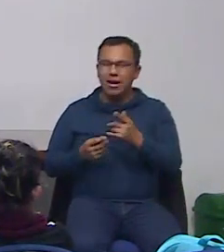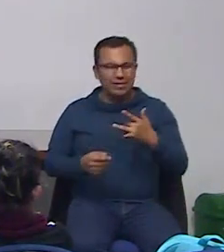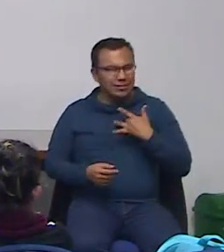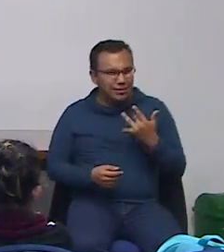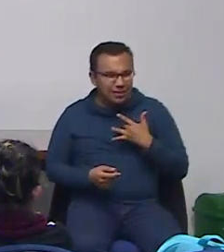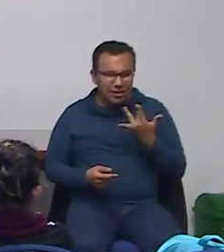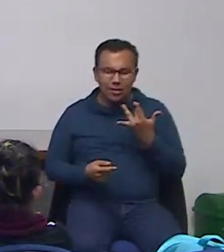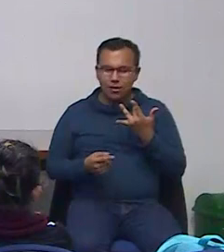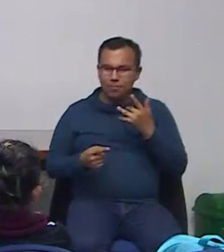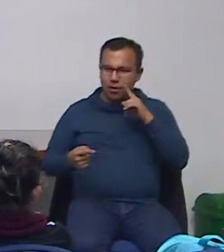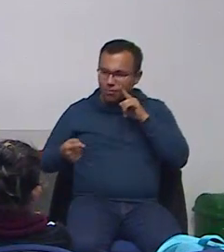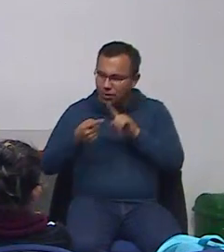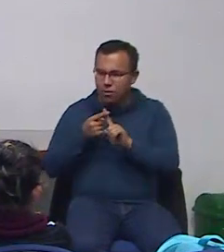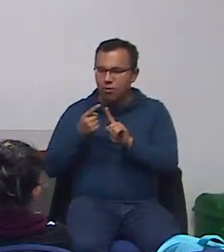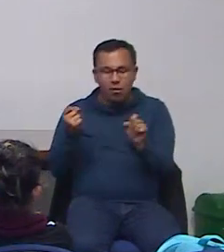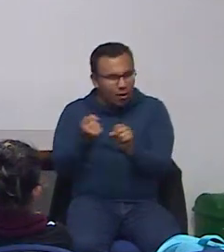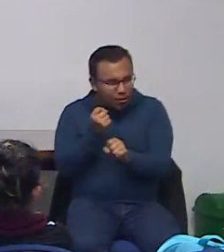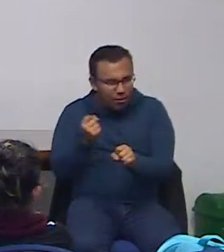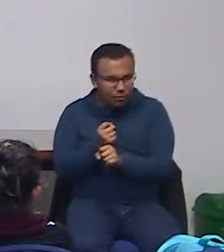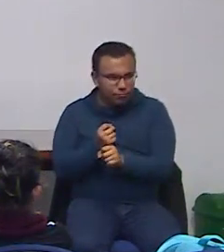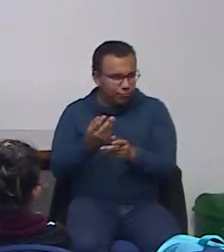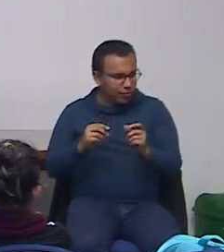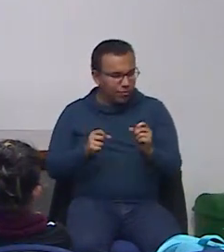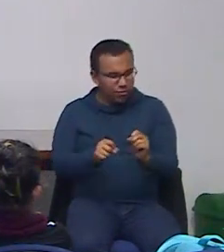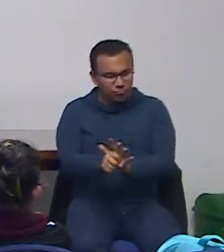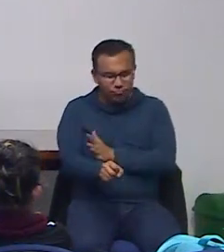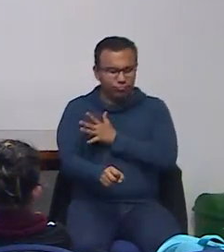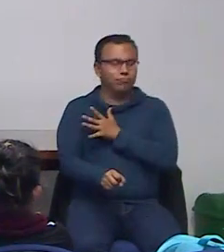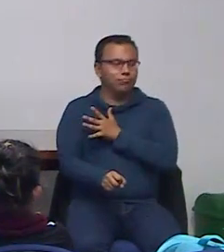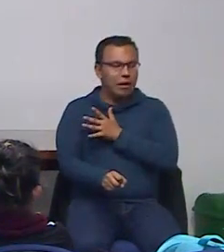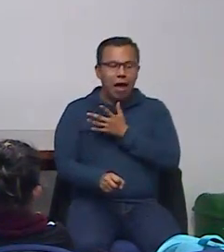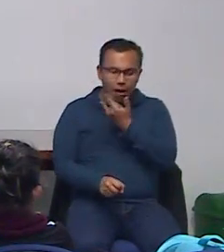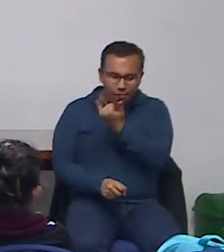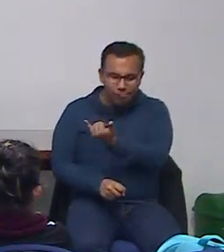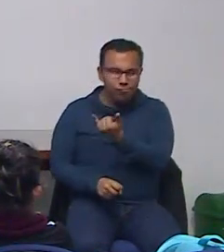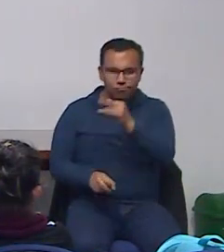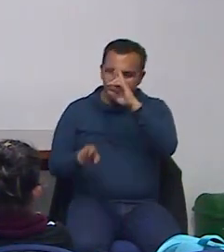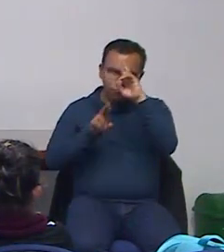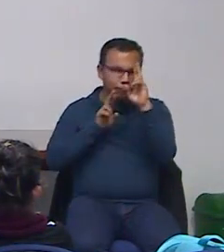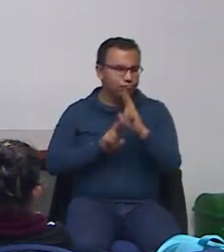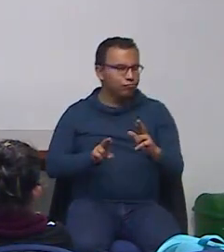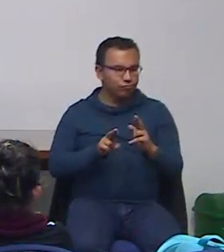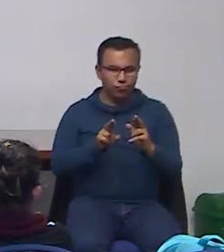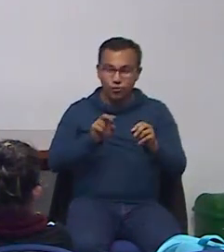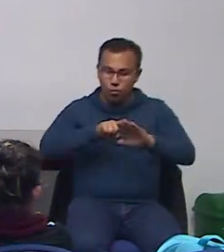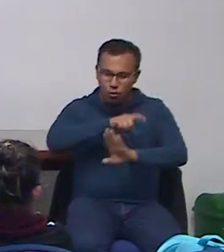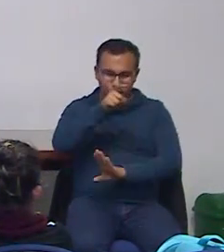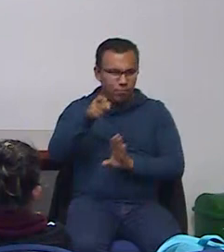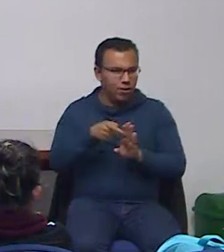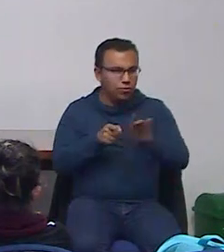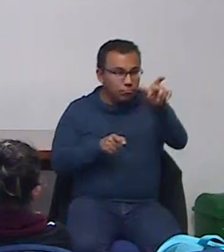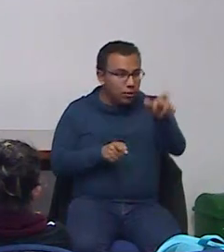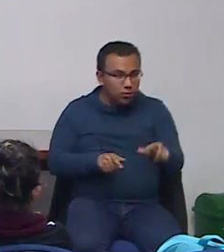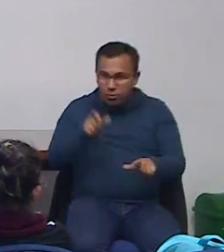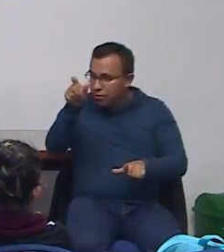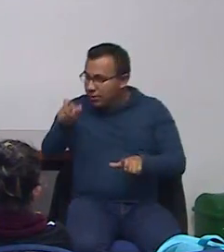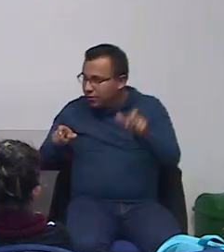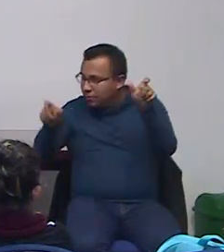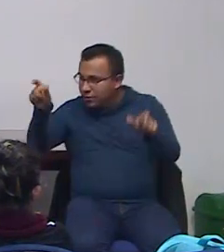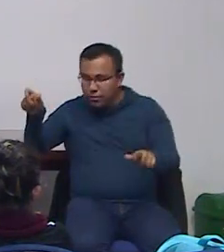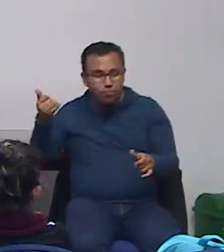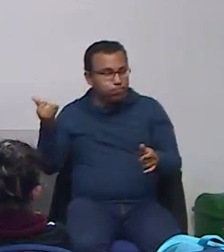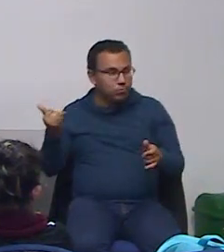sentir para todas las cosas digamos a nivel de sensopercepción pues tenemos que respetar absolutamente todo lo que es el ser humano como